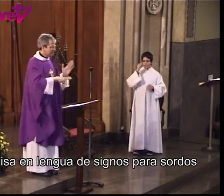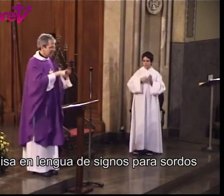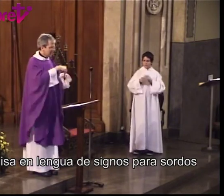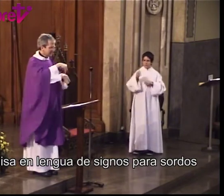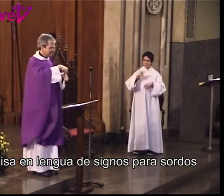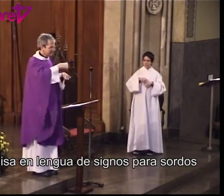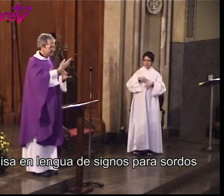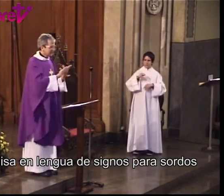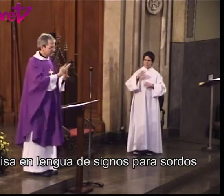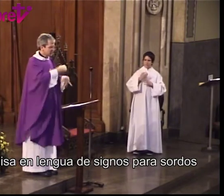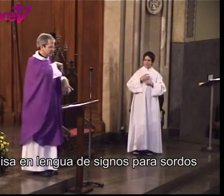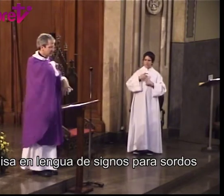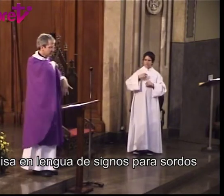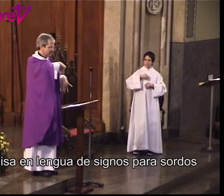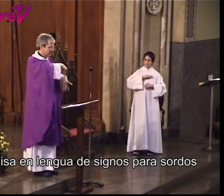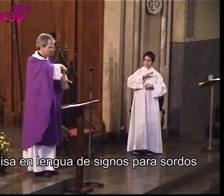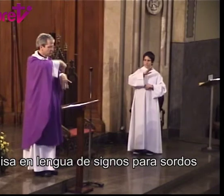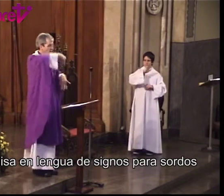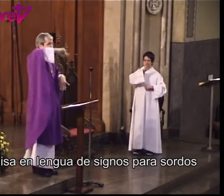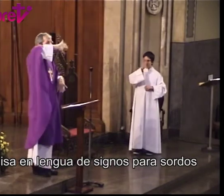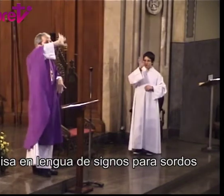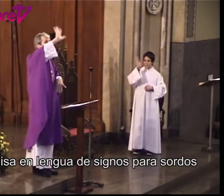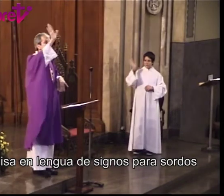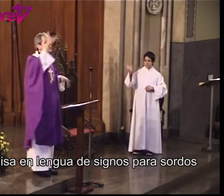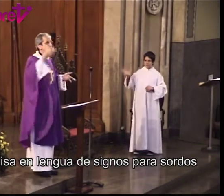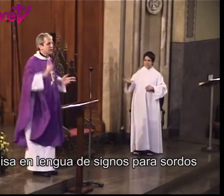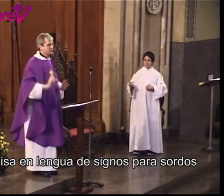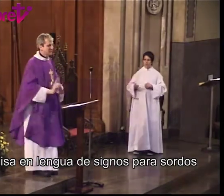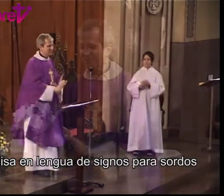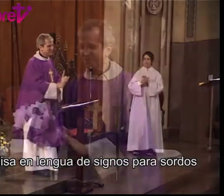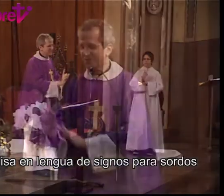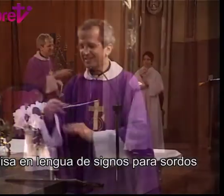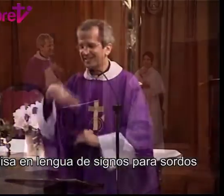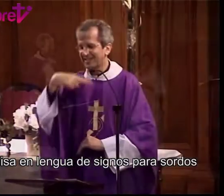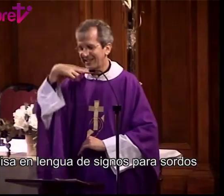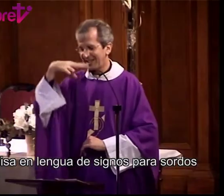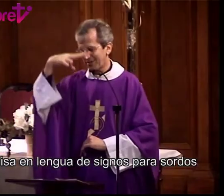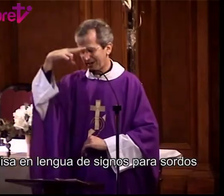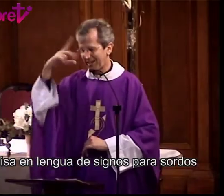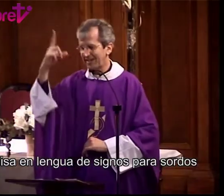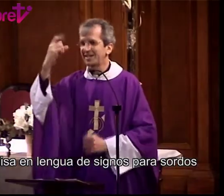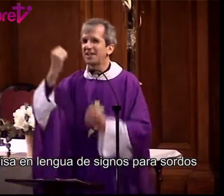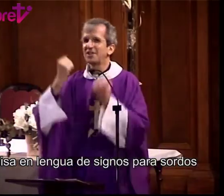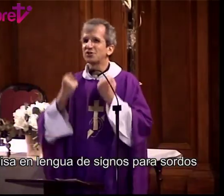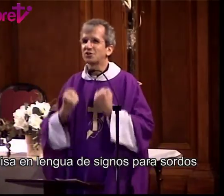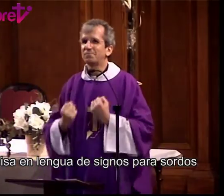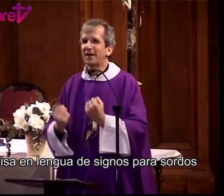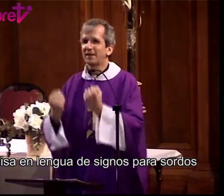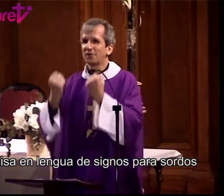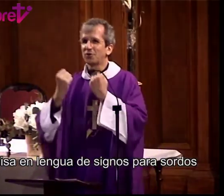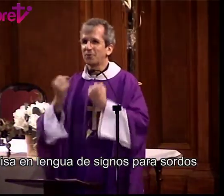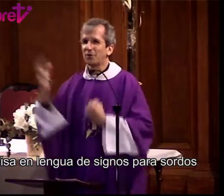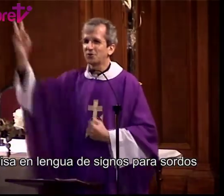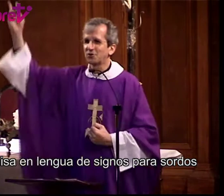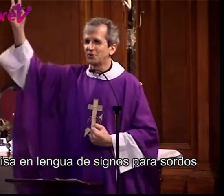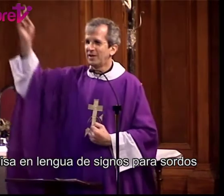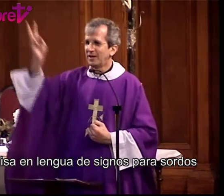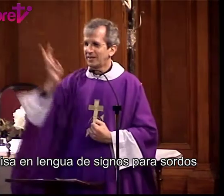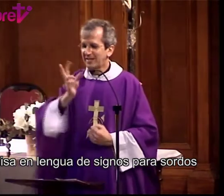al tercer día resucitó de entre los muertos, subió a los cielos y está sentado a la derecha de Dios Padre Todopoderoso. Desde allí ha